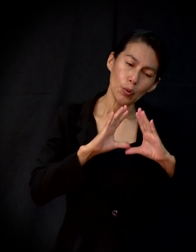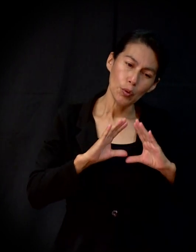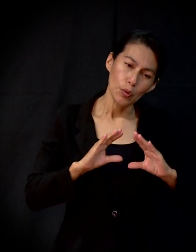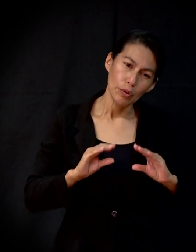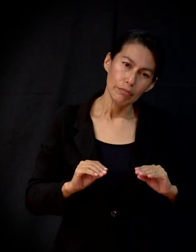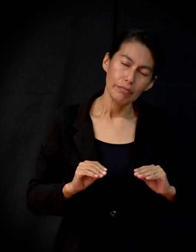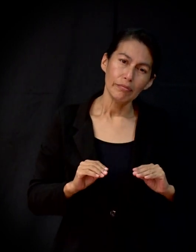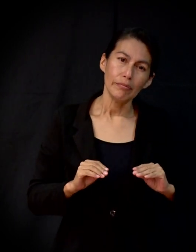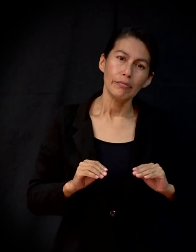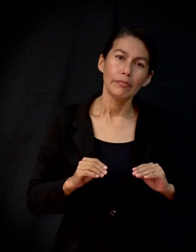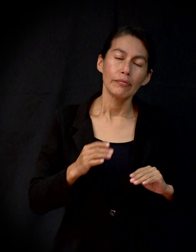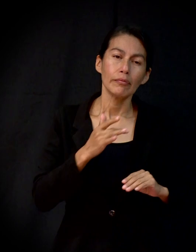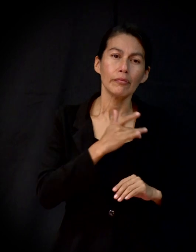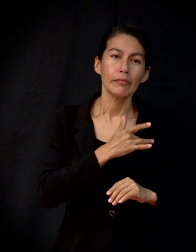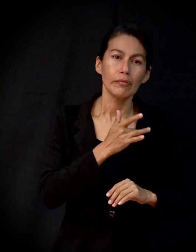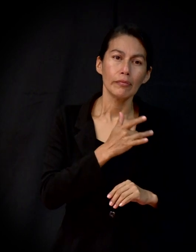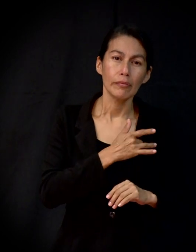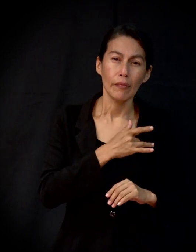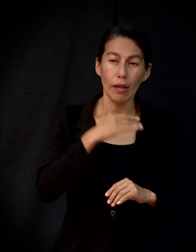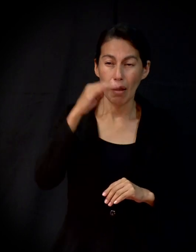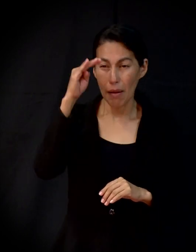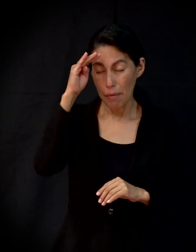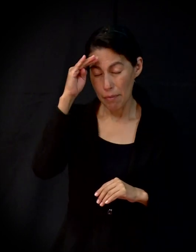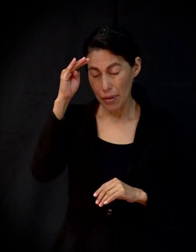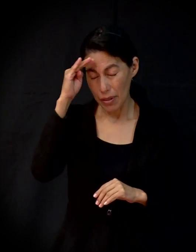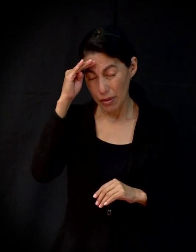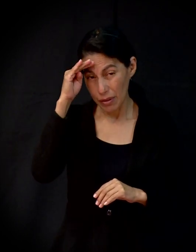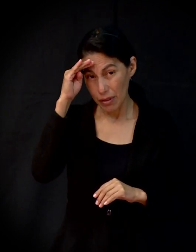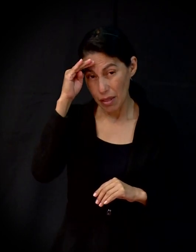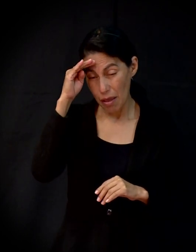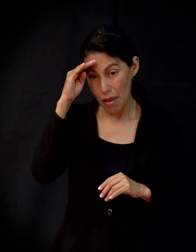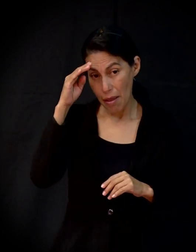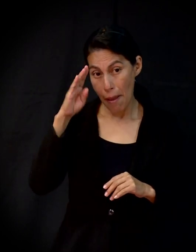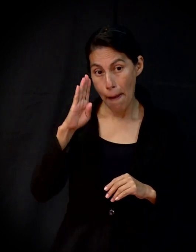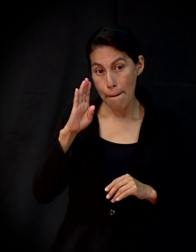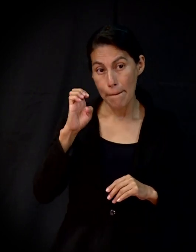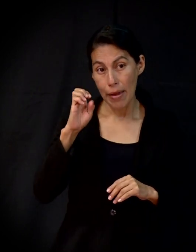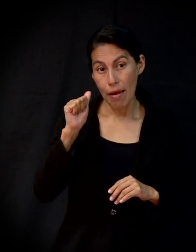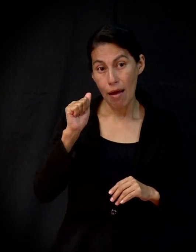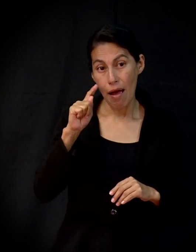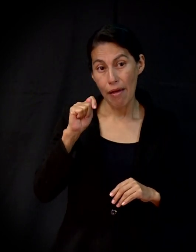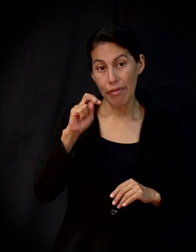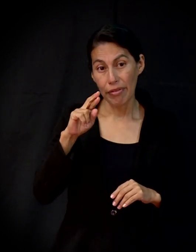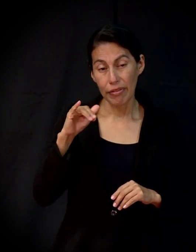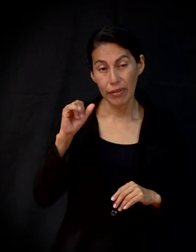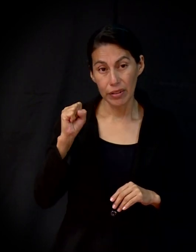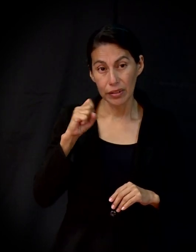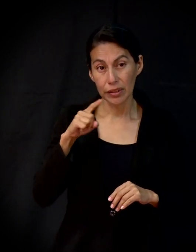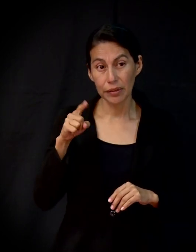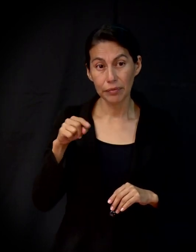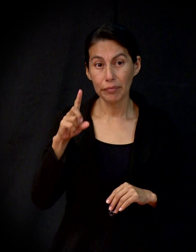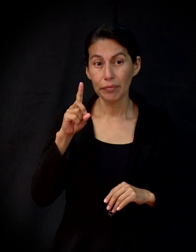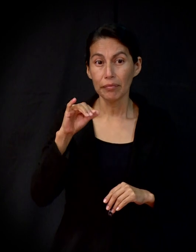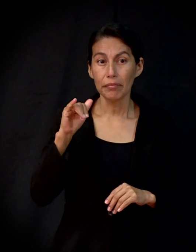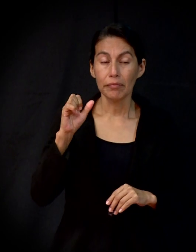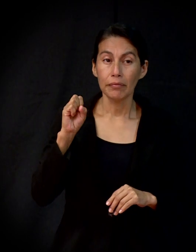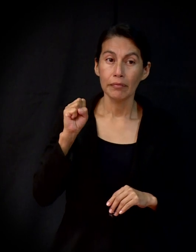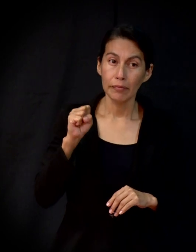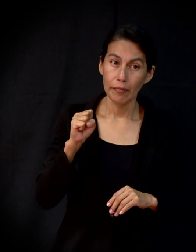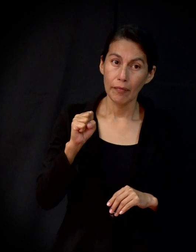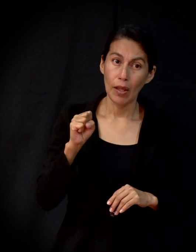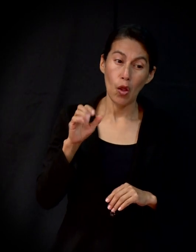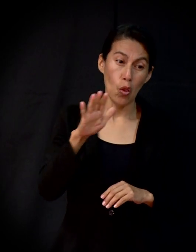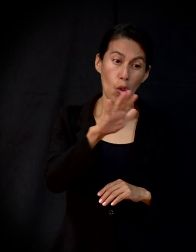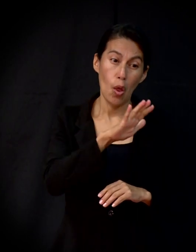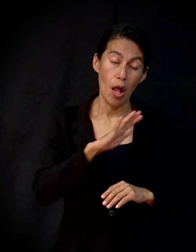en el corazón, en mente de Beatriz, Díaz, y que el Eterno conceda las peticiones de todos ustedes,